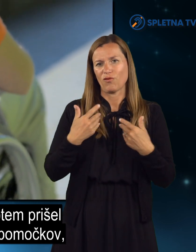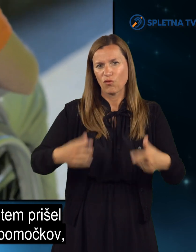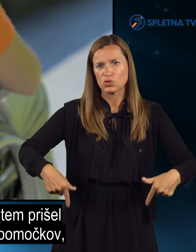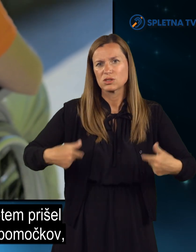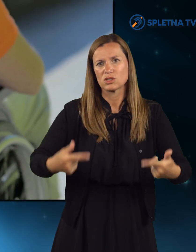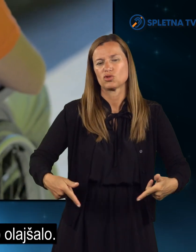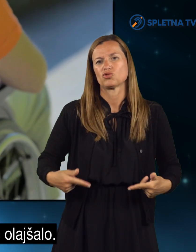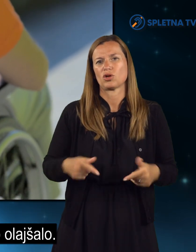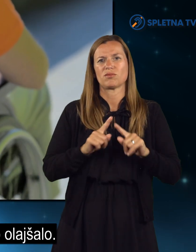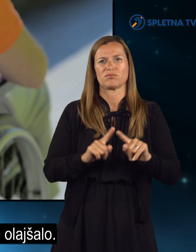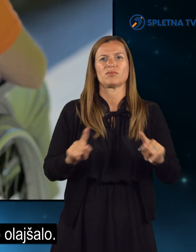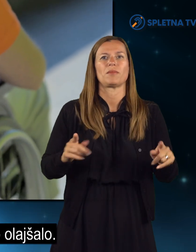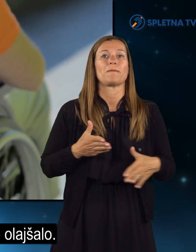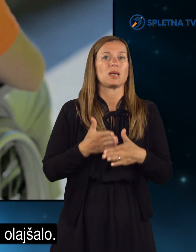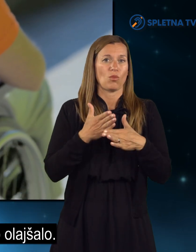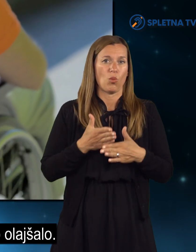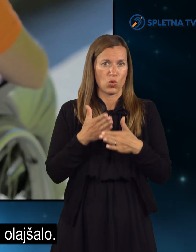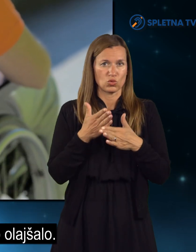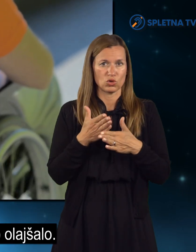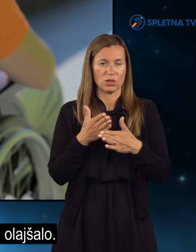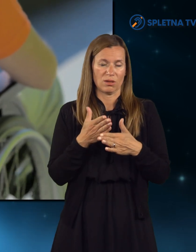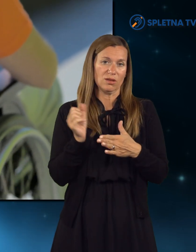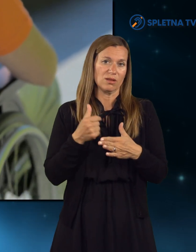teh zadev, pripomočkov, tako da me je to olajšalo.